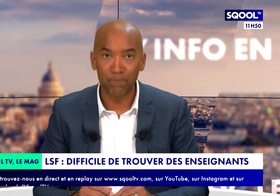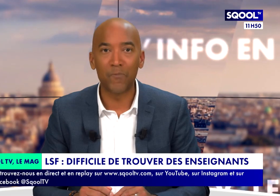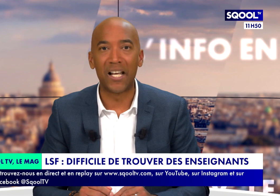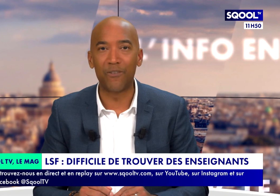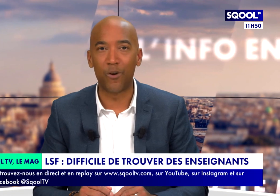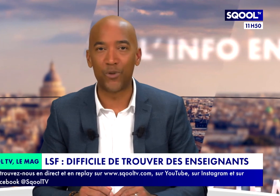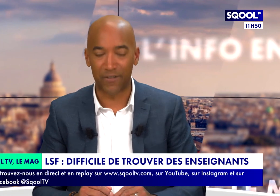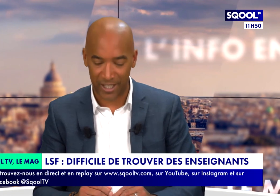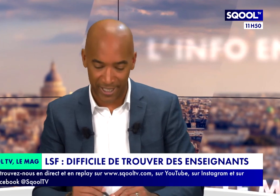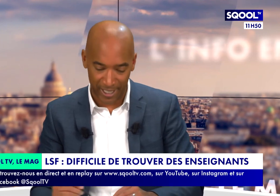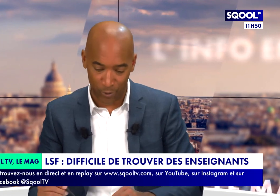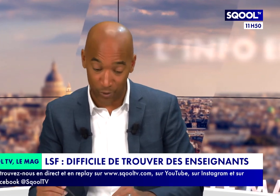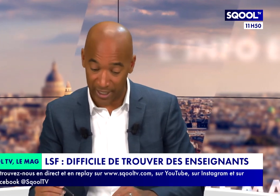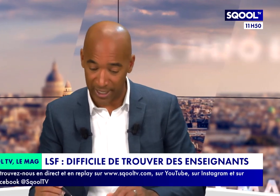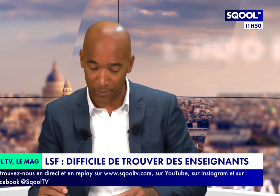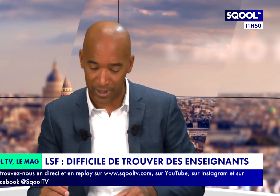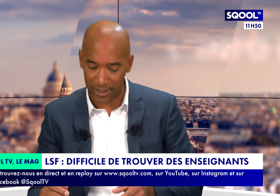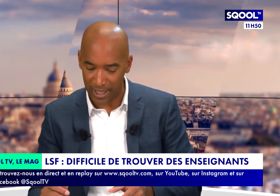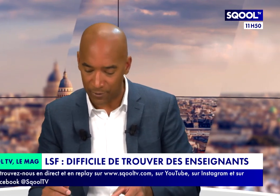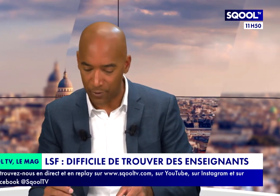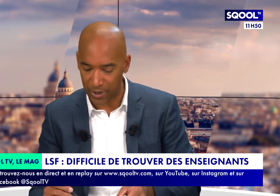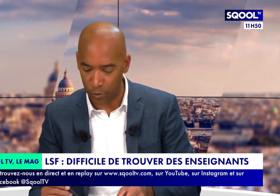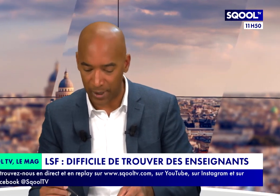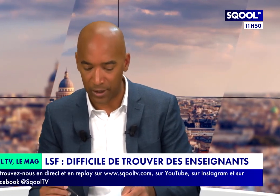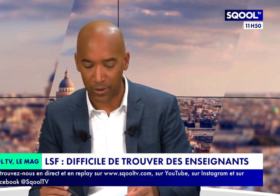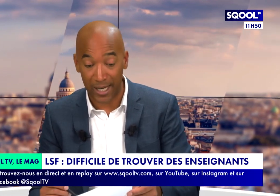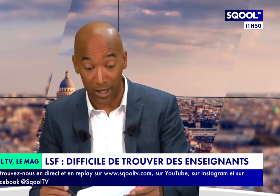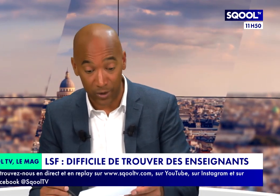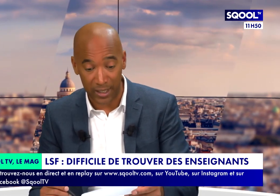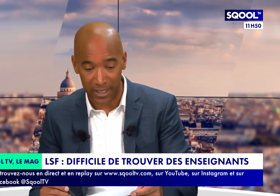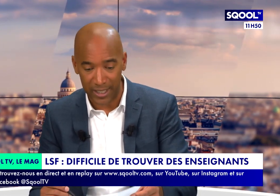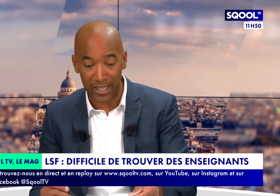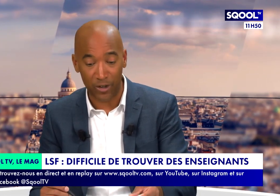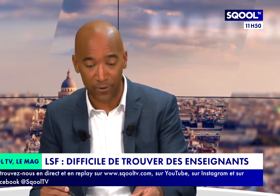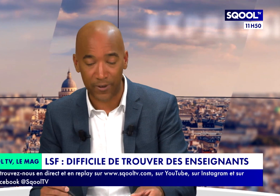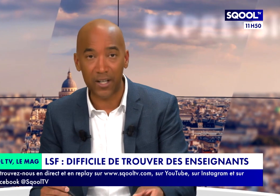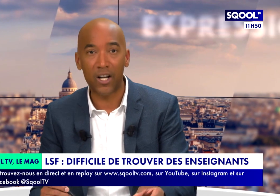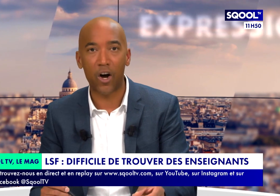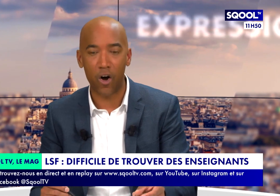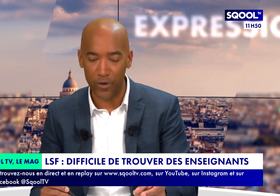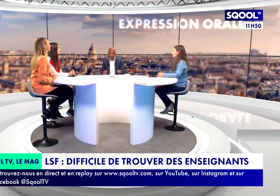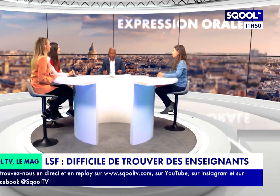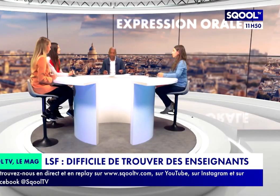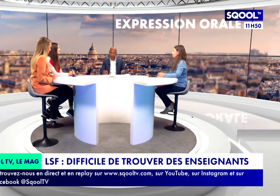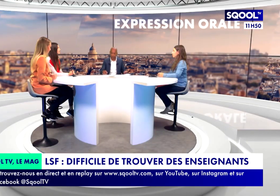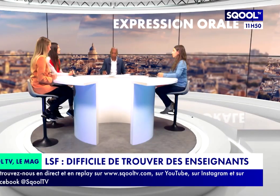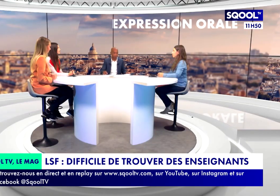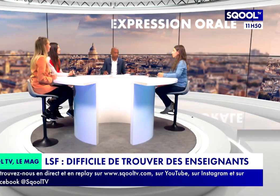L'info en plus avec Irina Capron. Irina, pour cette info, vous allez nous parler de la langue des signes qui est enfin enseignée dans le secondaire,